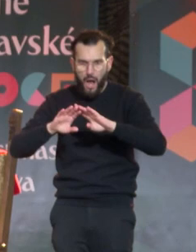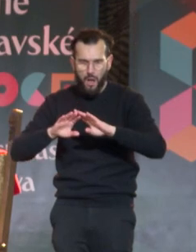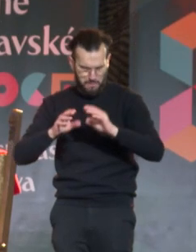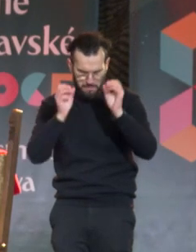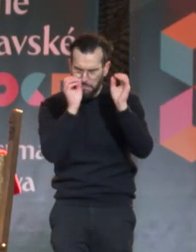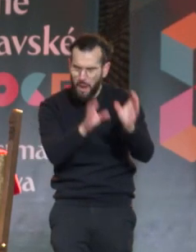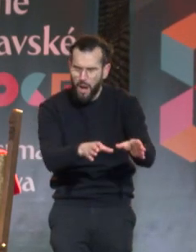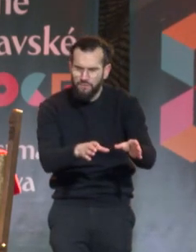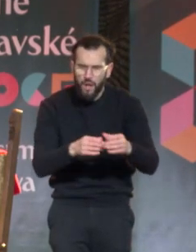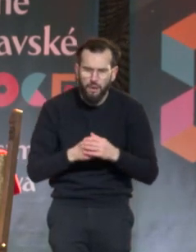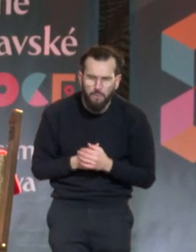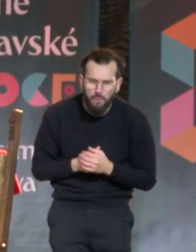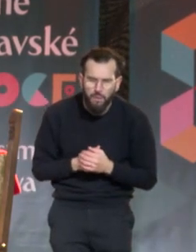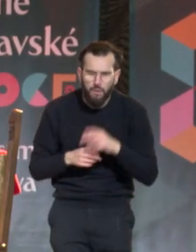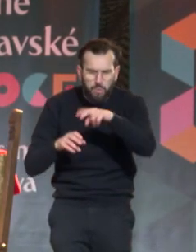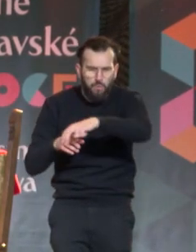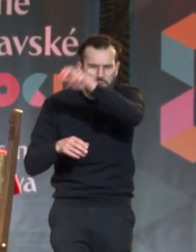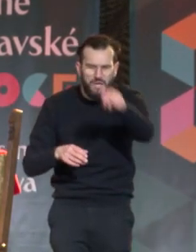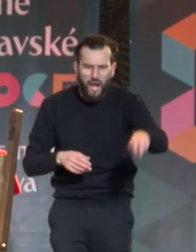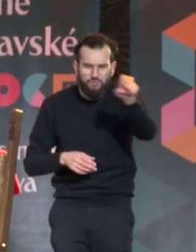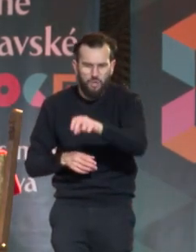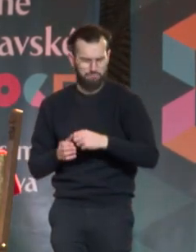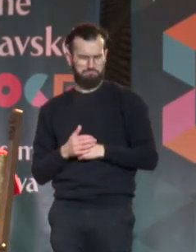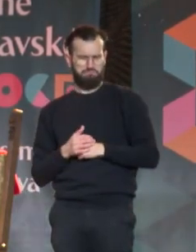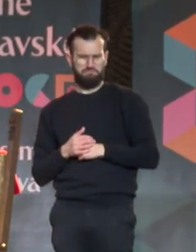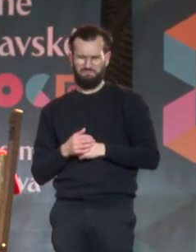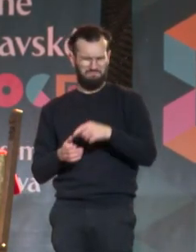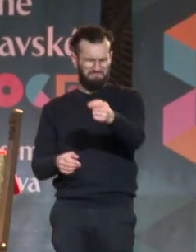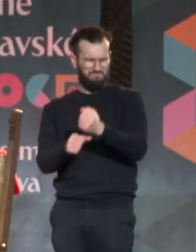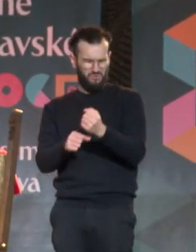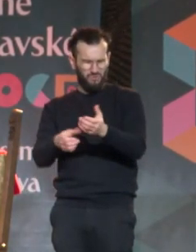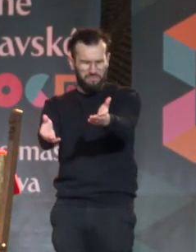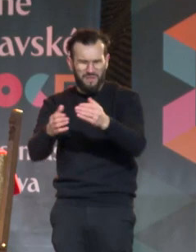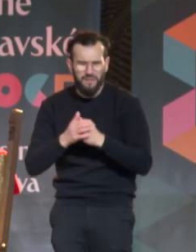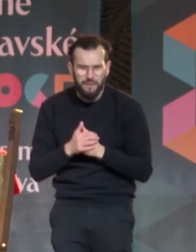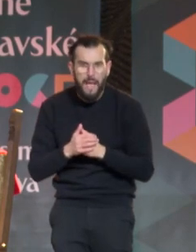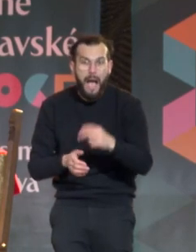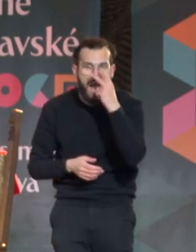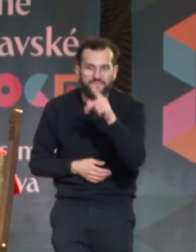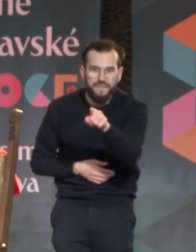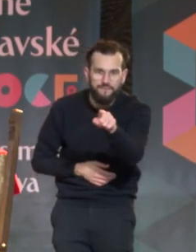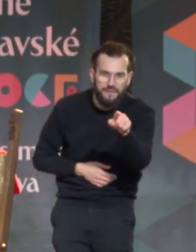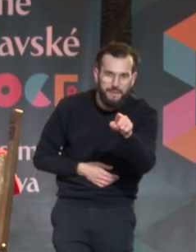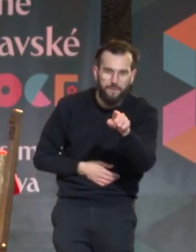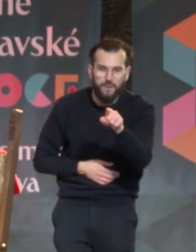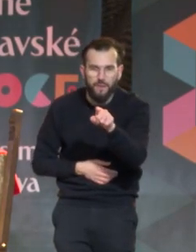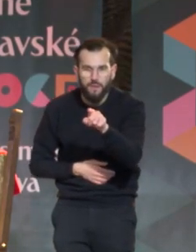snehu a potom zmetene poskakuje. Čo to robí? Á, už to vidím. Je to